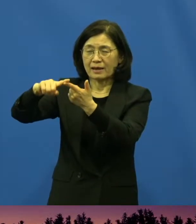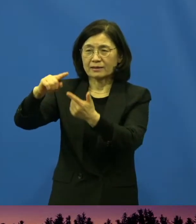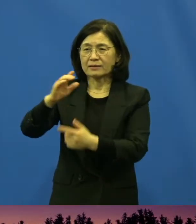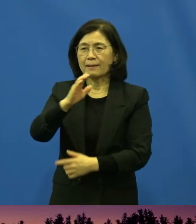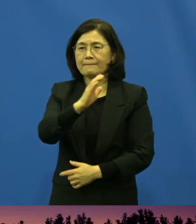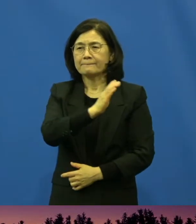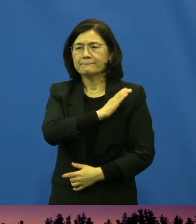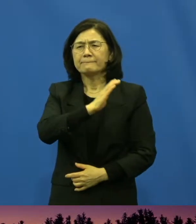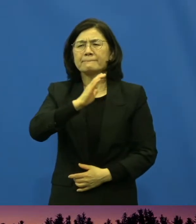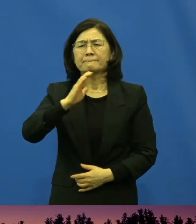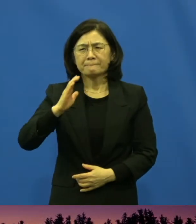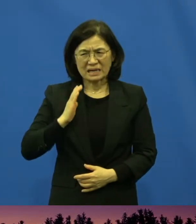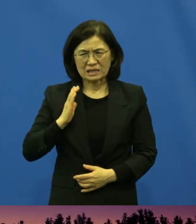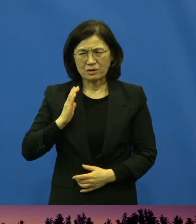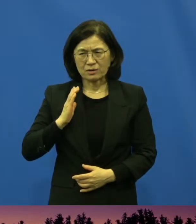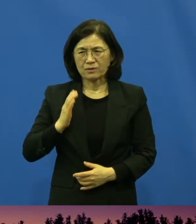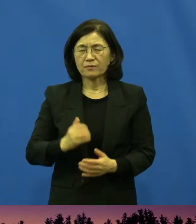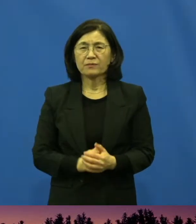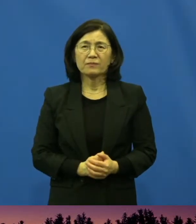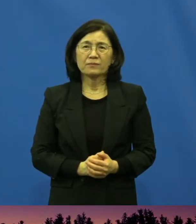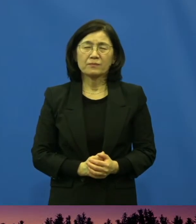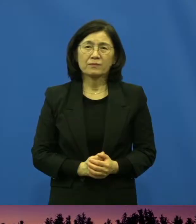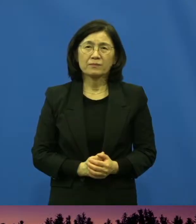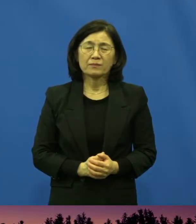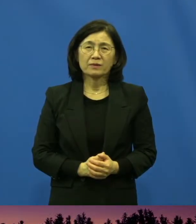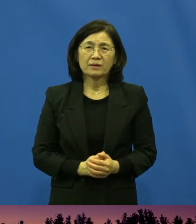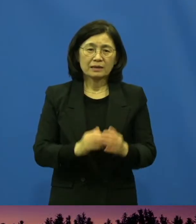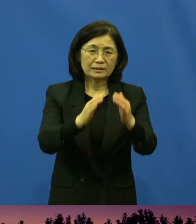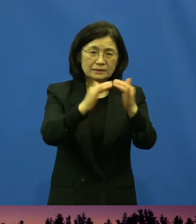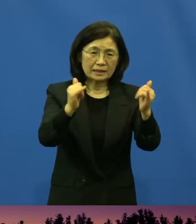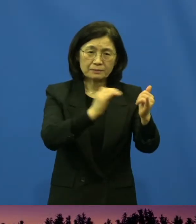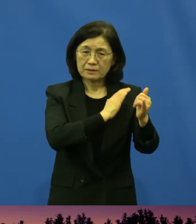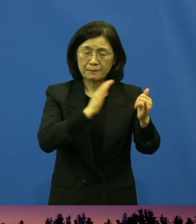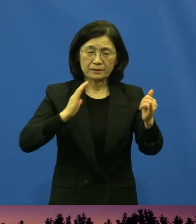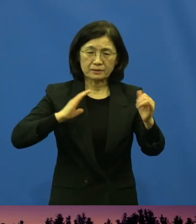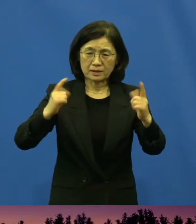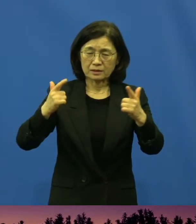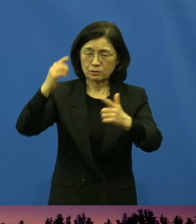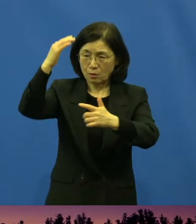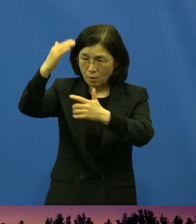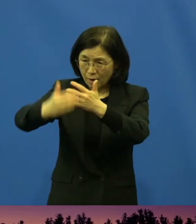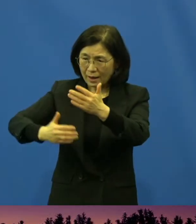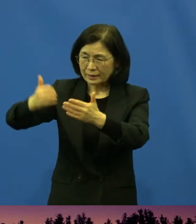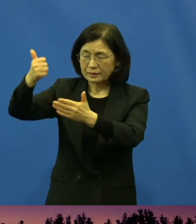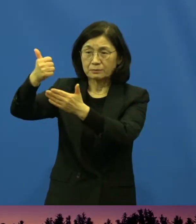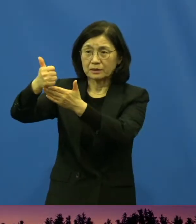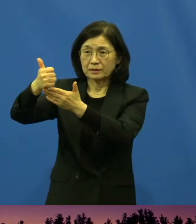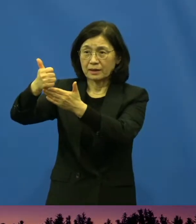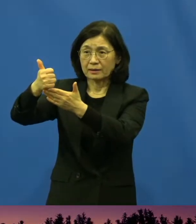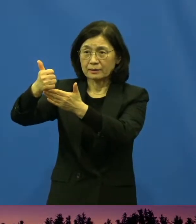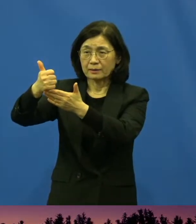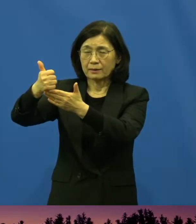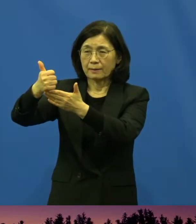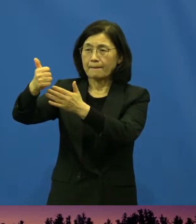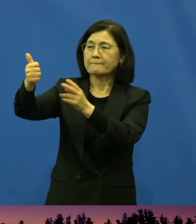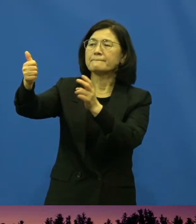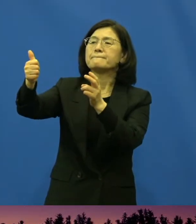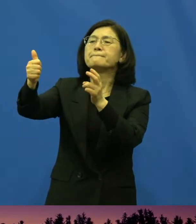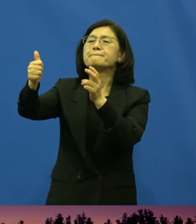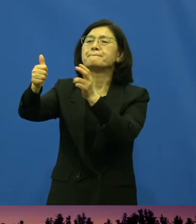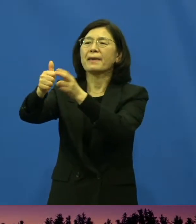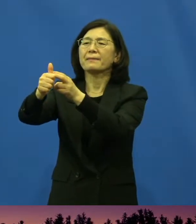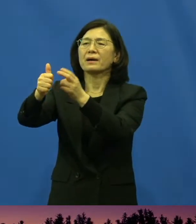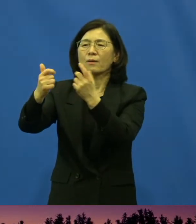하나님에 대한 반역. 그러니까 사람에 대한 반역이 아니고 하나님에 대한 반역. 이 상태는 뭐죠?